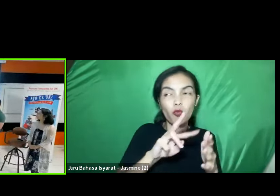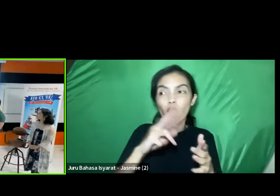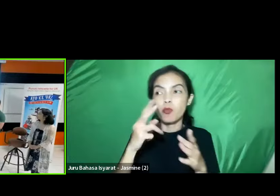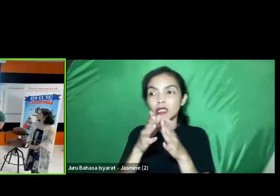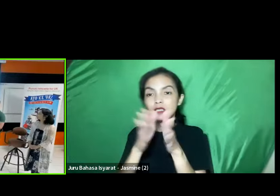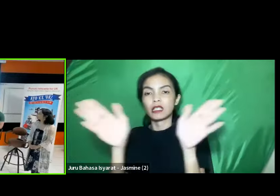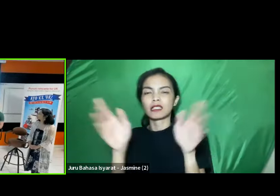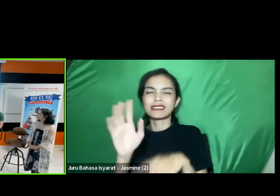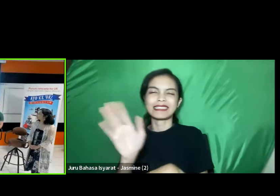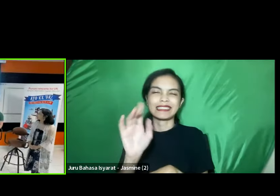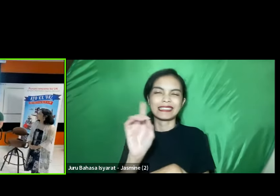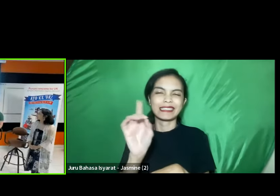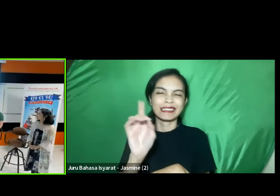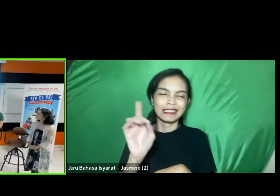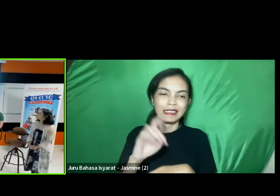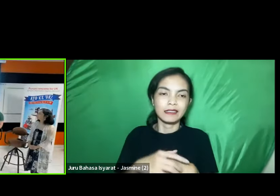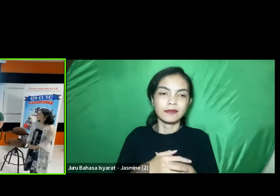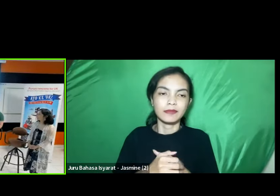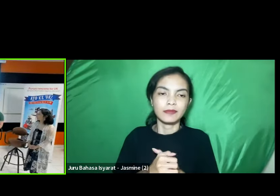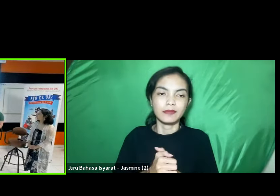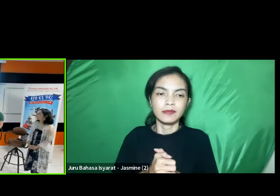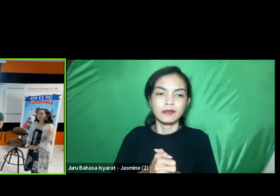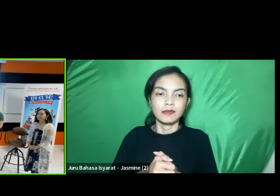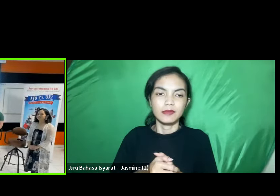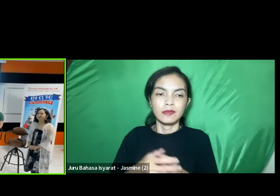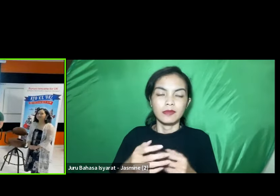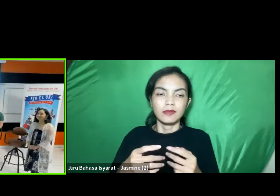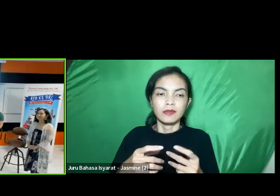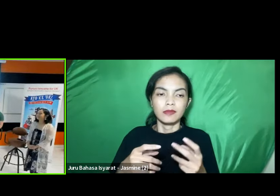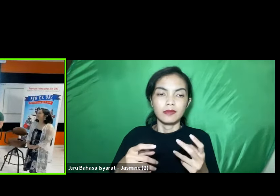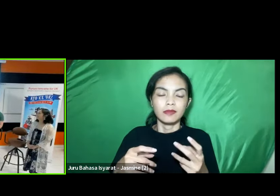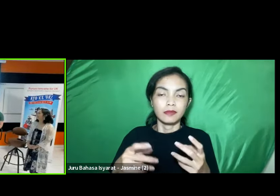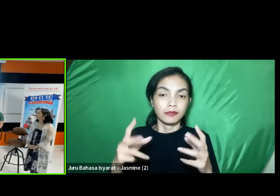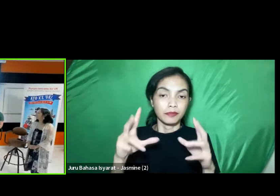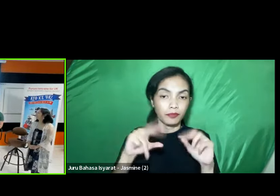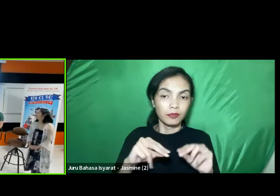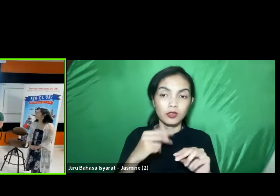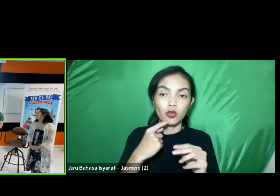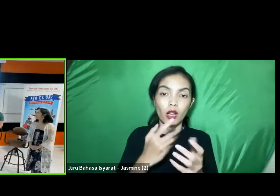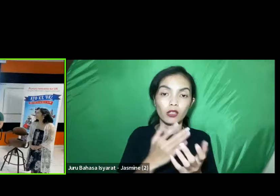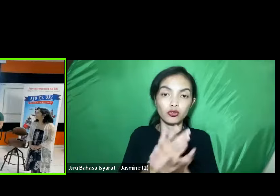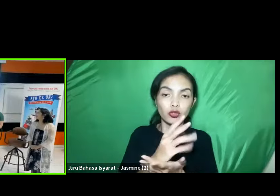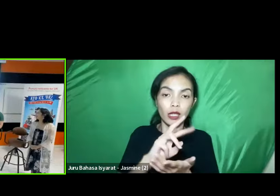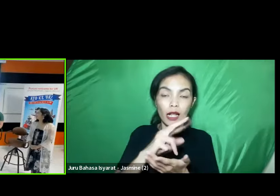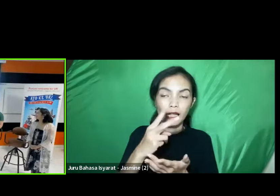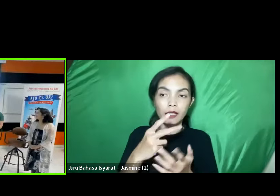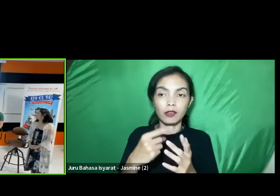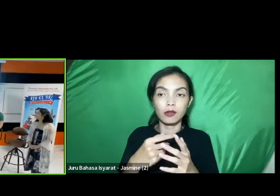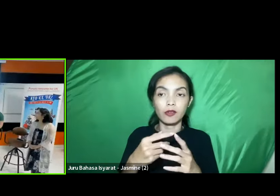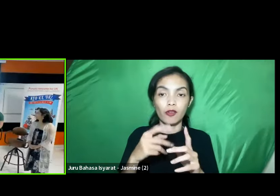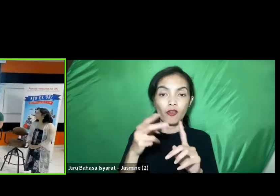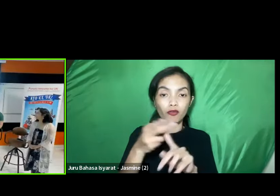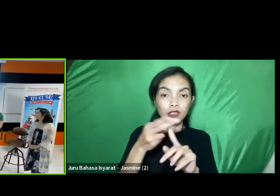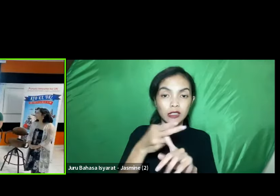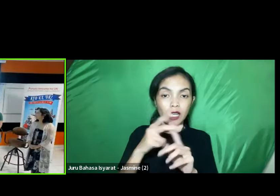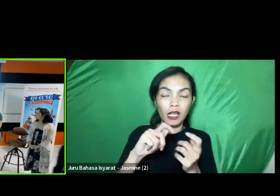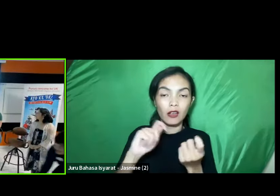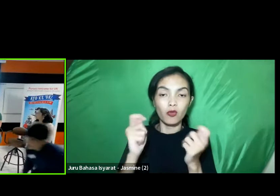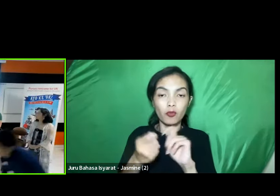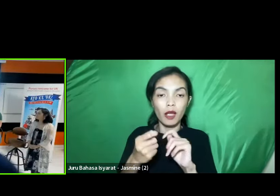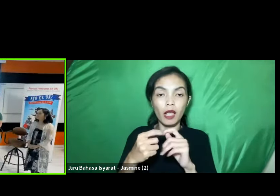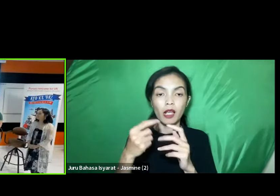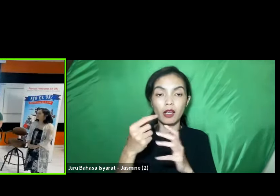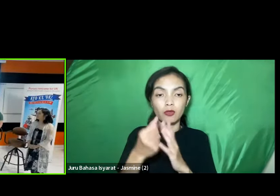lalu tadi perubahan background fisika keuangan ya ee terima kasih waktu itu hadir